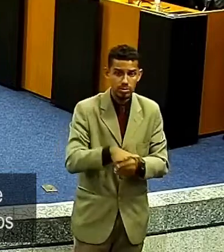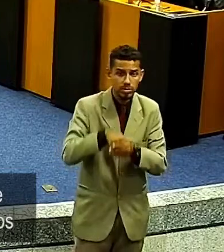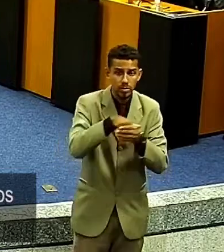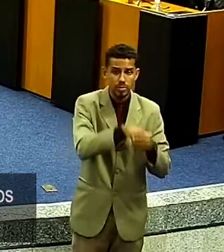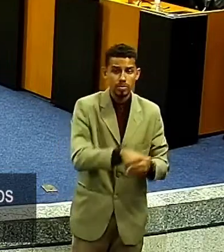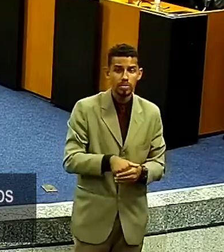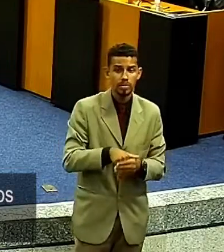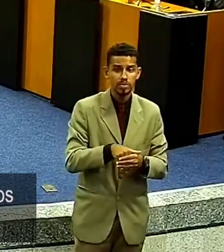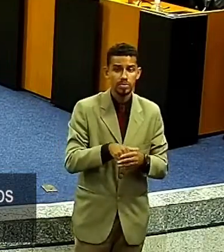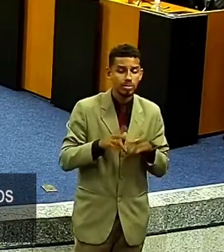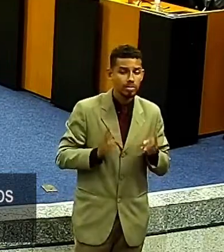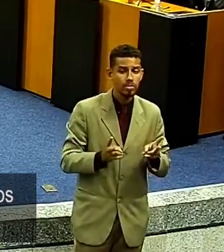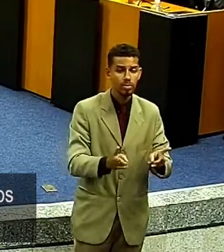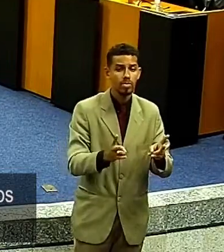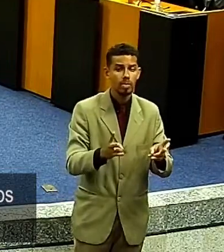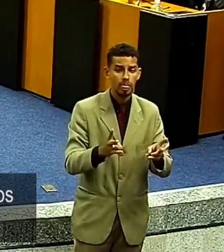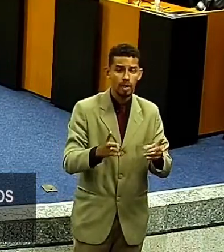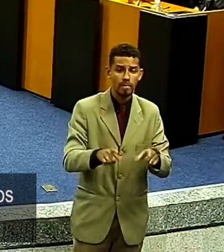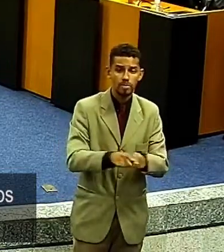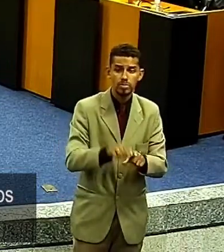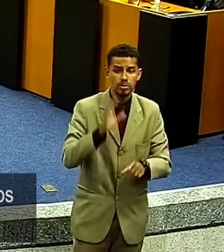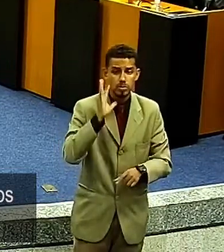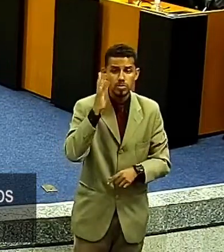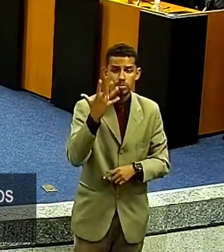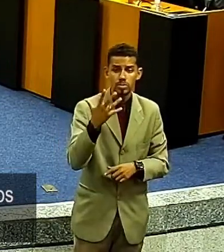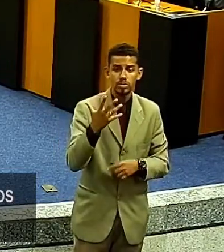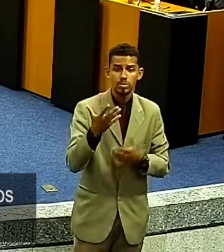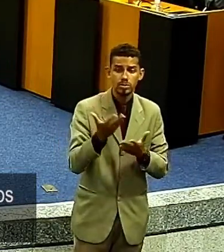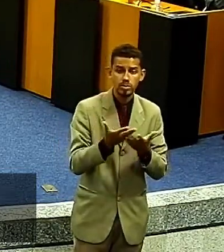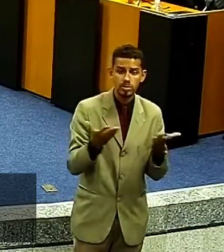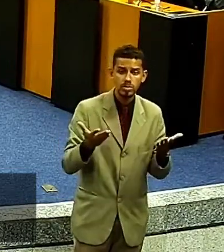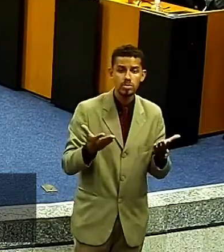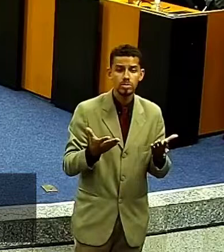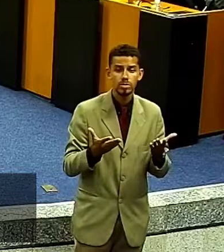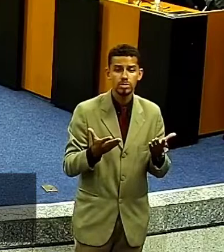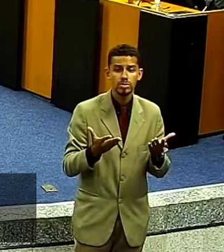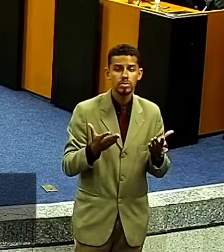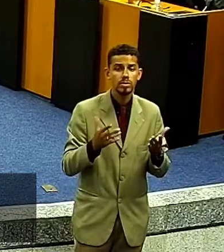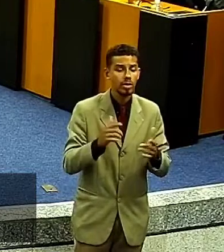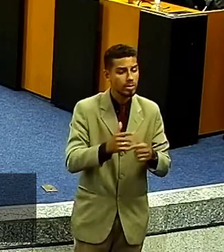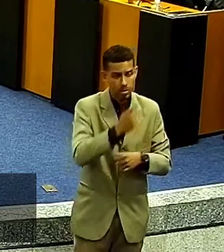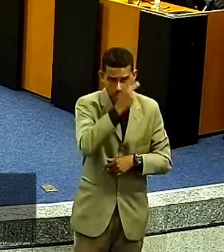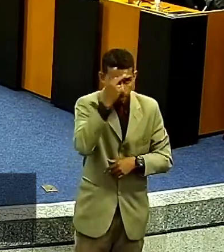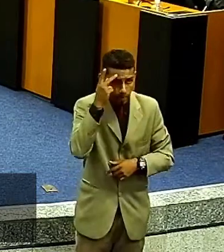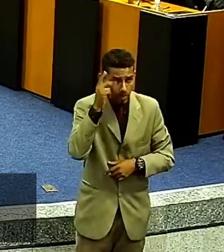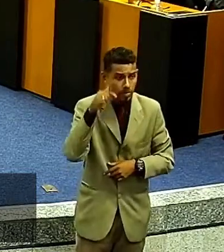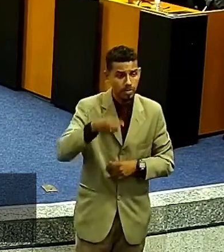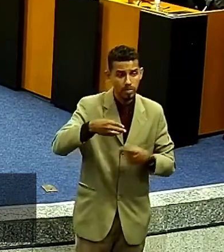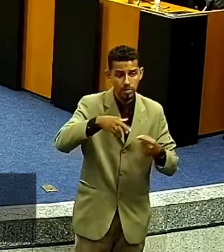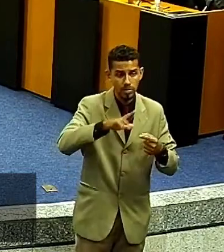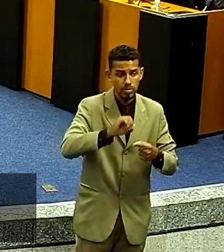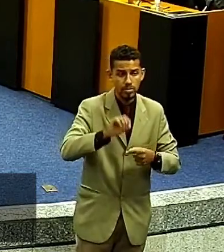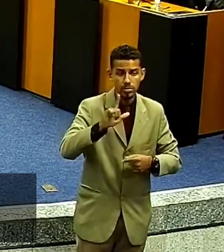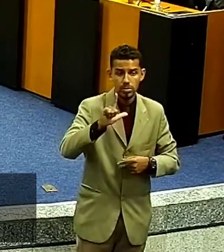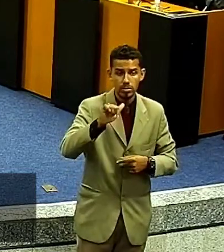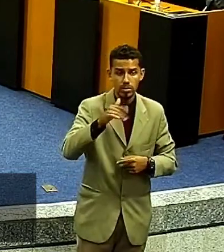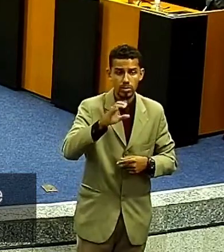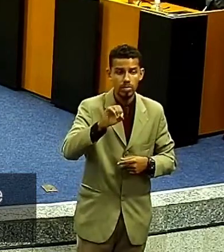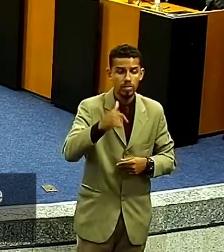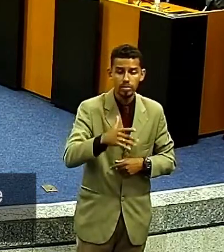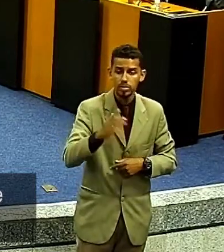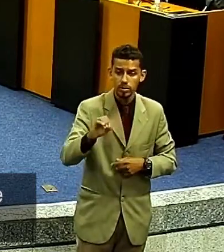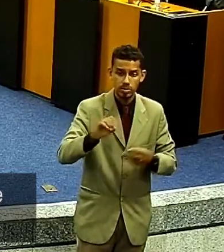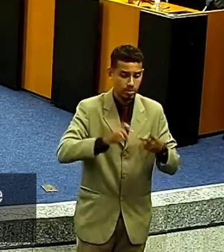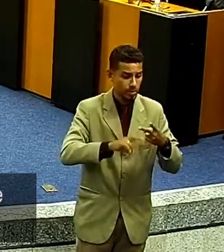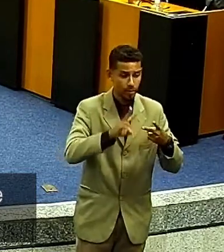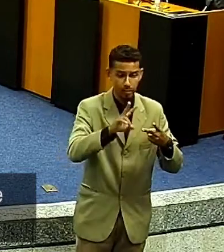um centro de excelência funcional e pessoal e o faço nas pessoas de Mário lão do